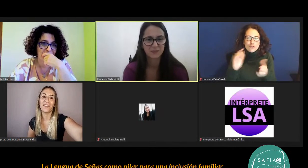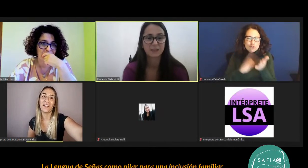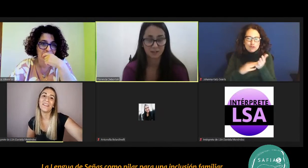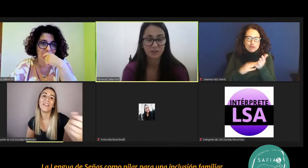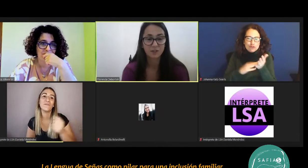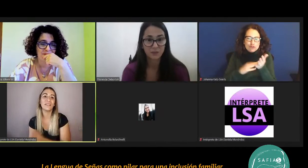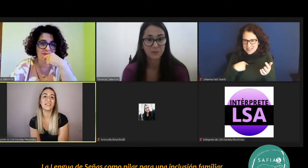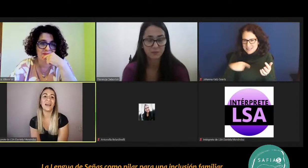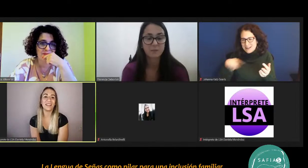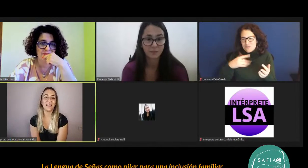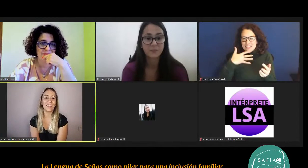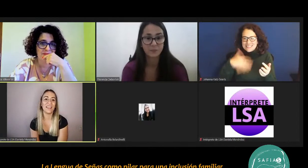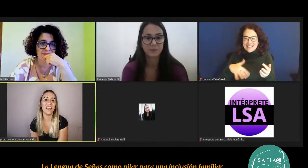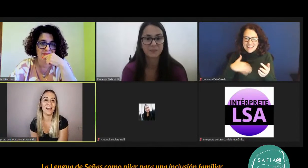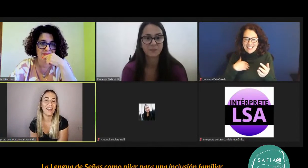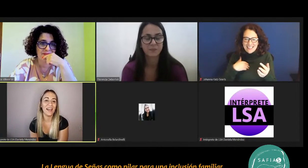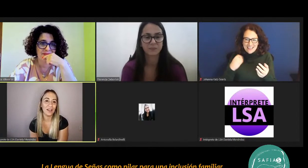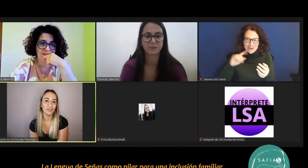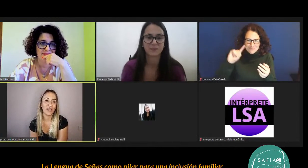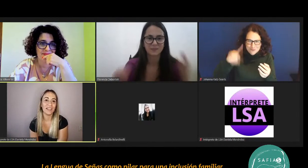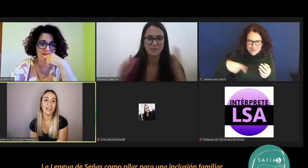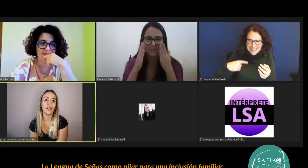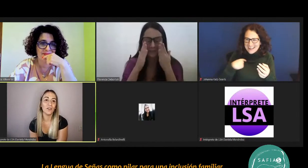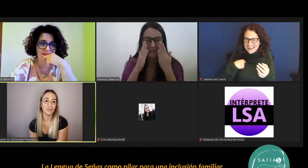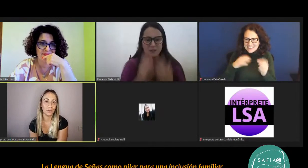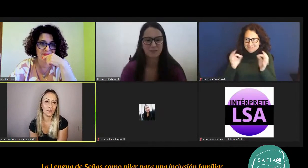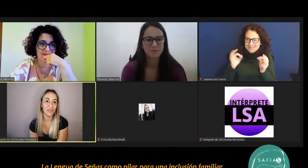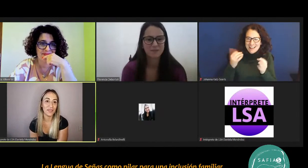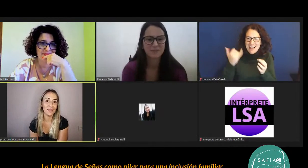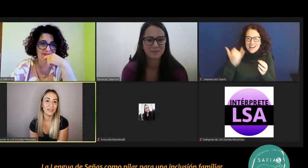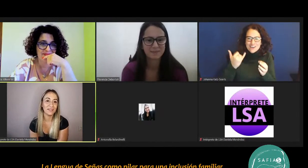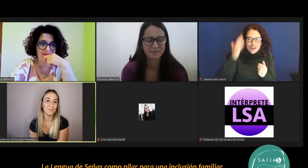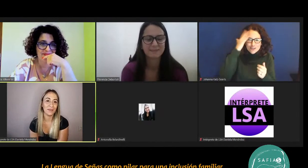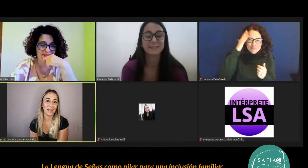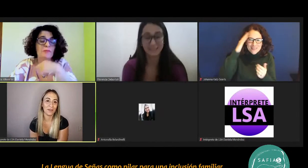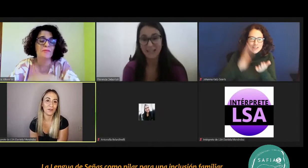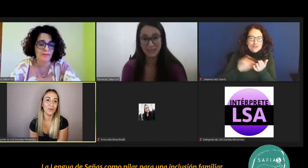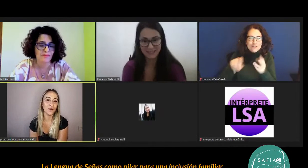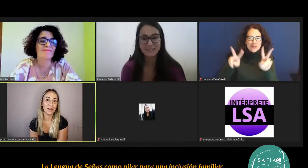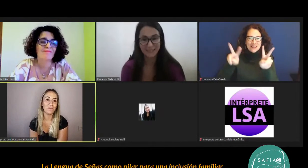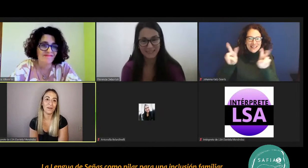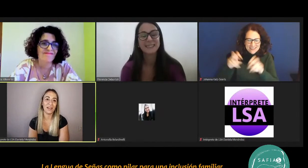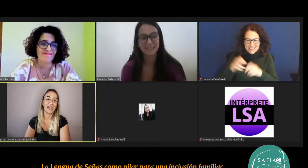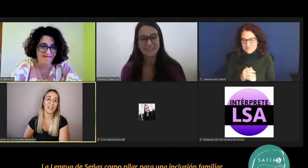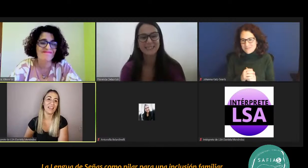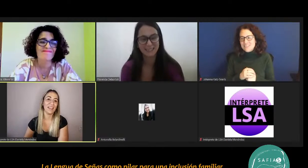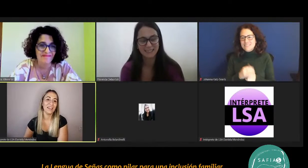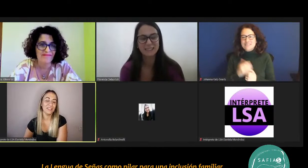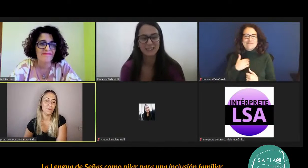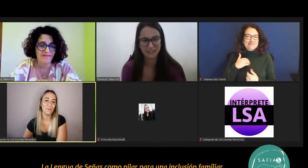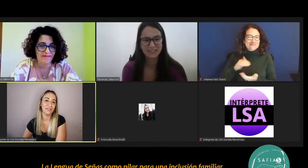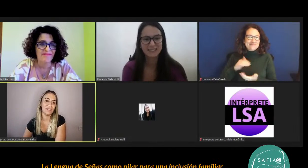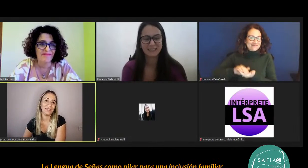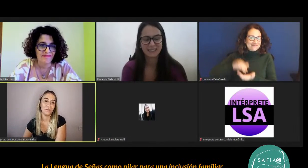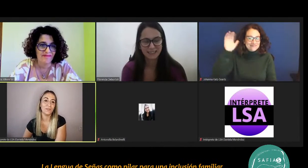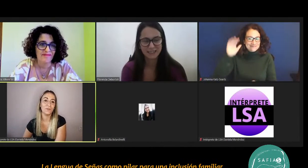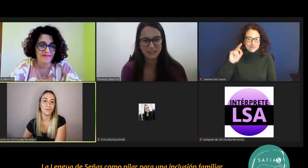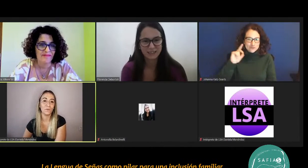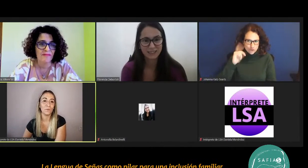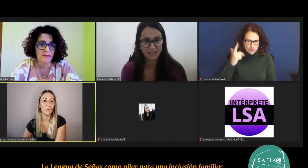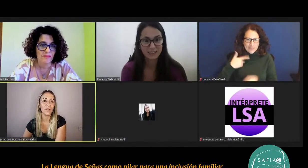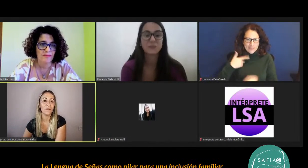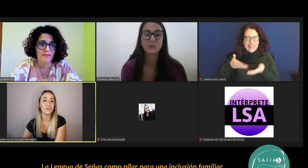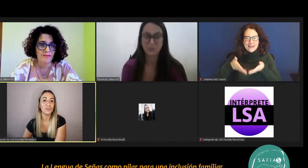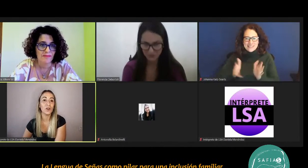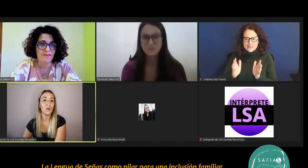Bien, perfecto. Antes de empezar, quería contarles algo sobre mí, ¿sí? Para que me conozcan, para que sepan, sí, también sobre